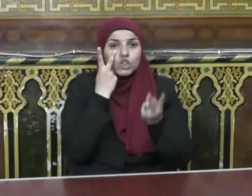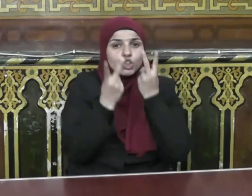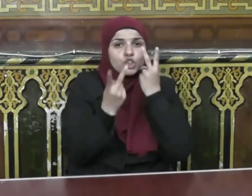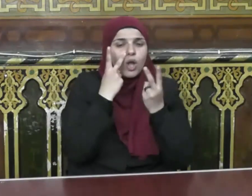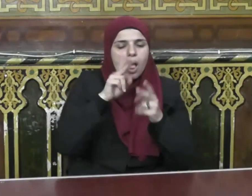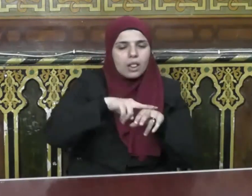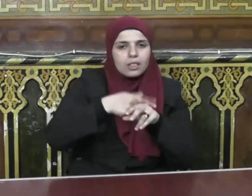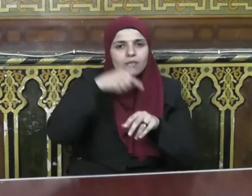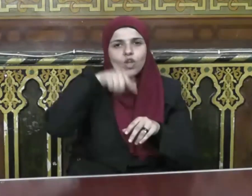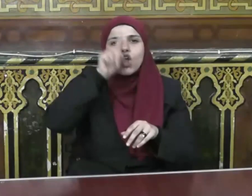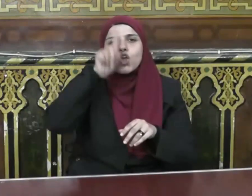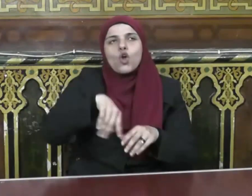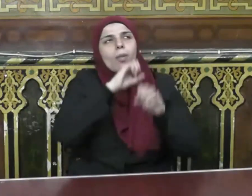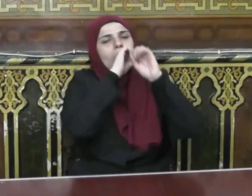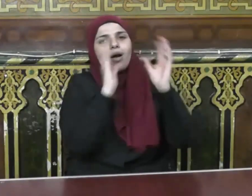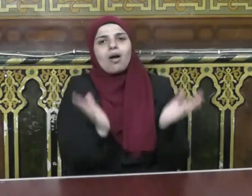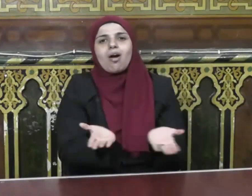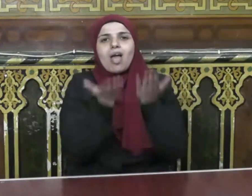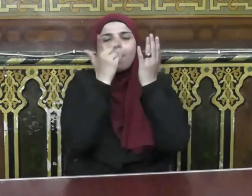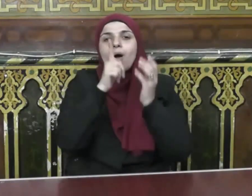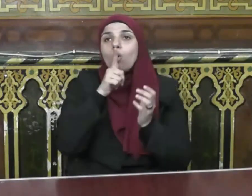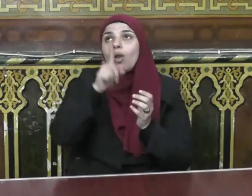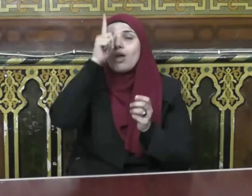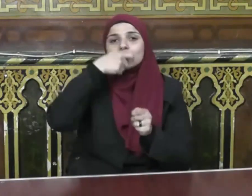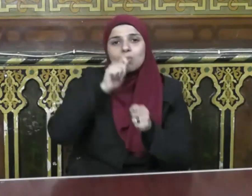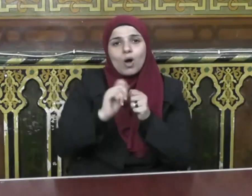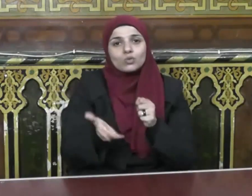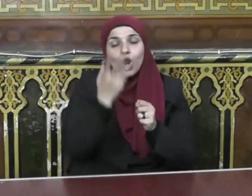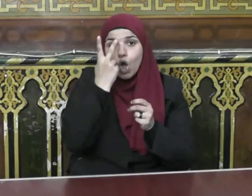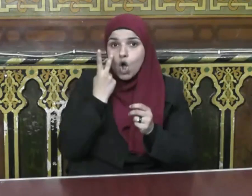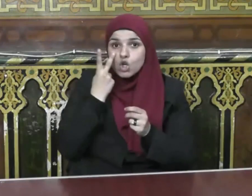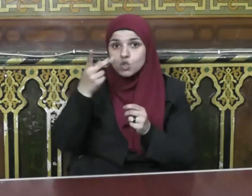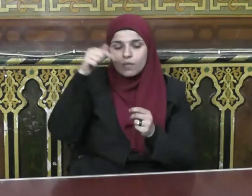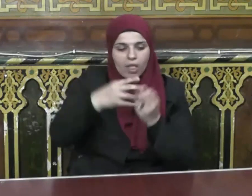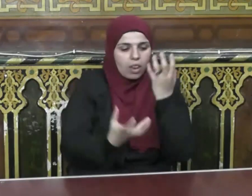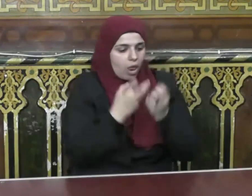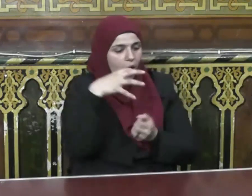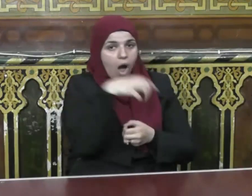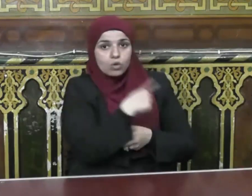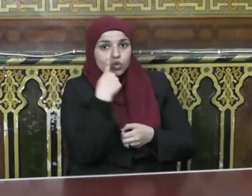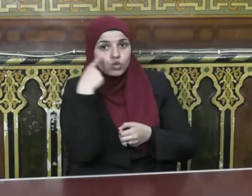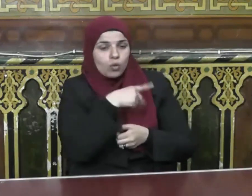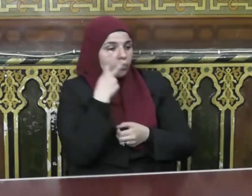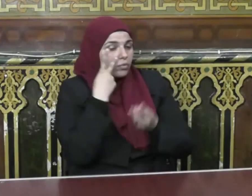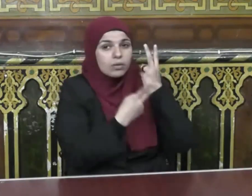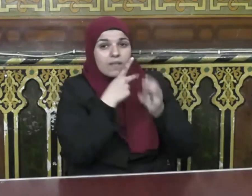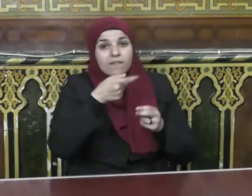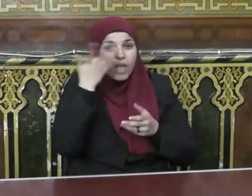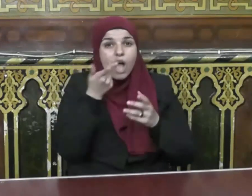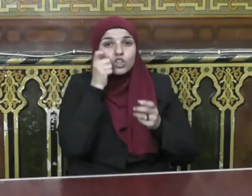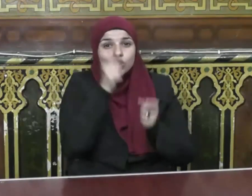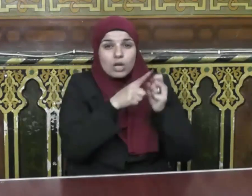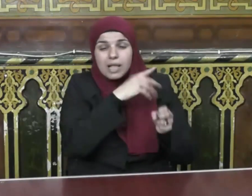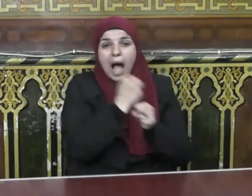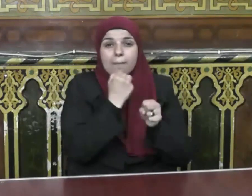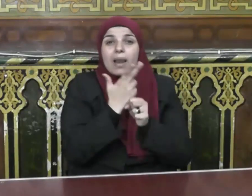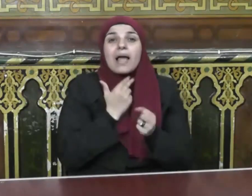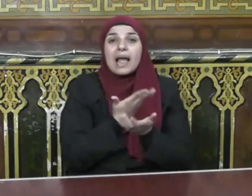القيامة، يقول الله عز وجل: انظروا في النار هل تلقون من أحد عمل خيرا قط؟